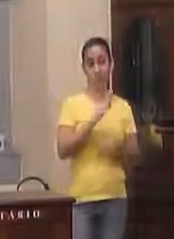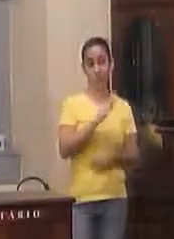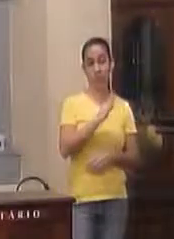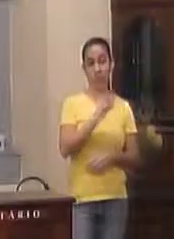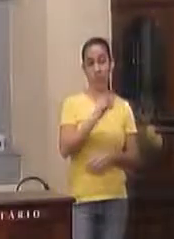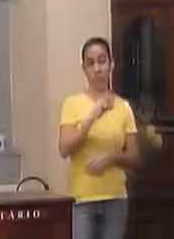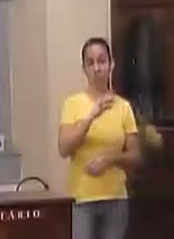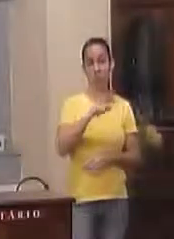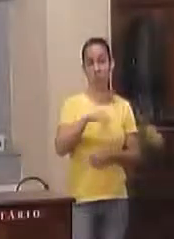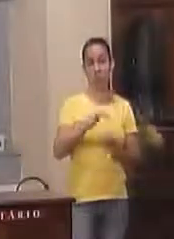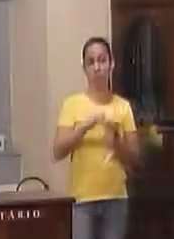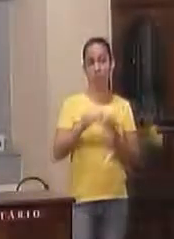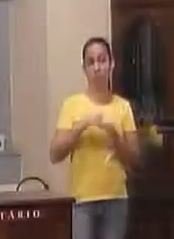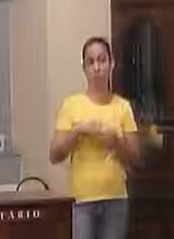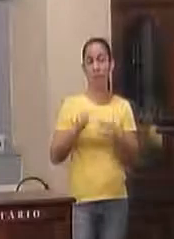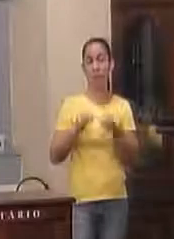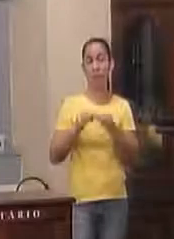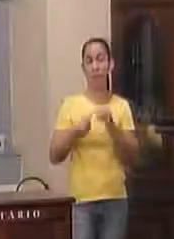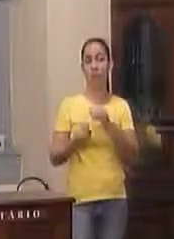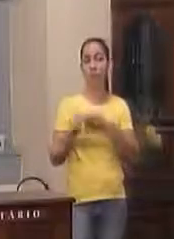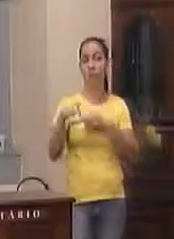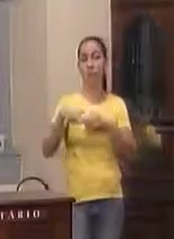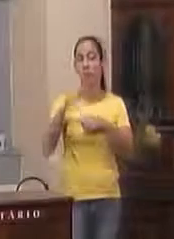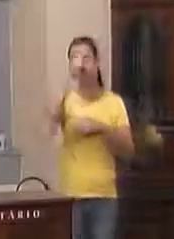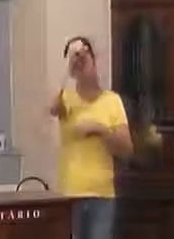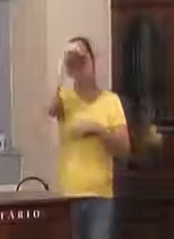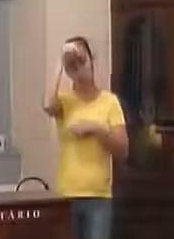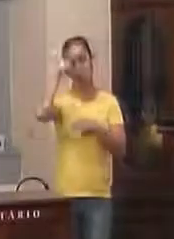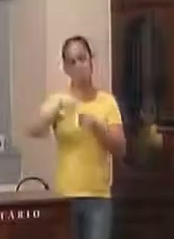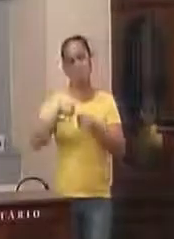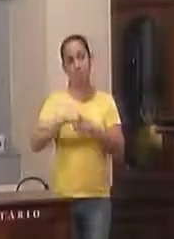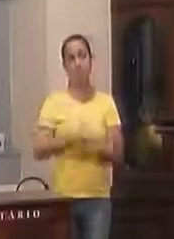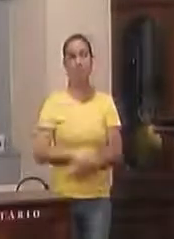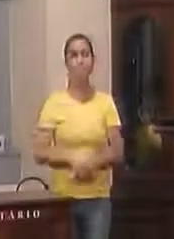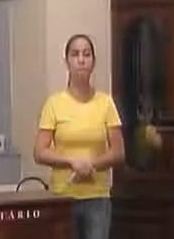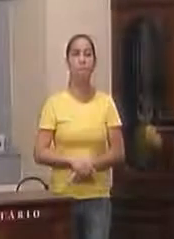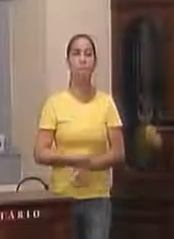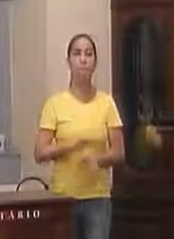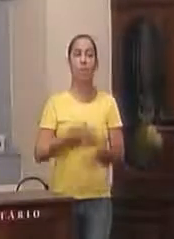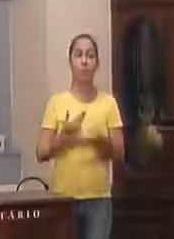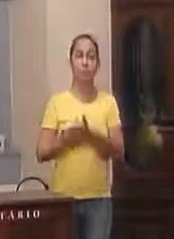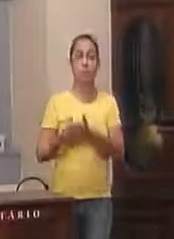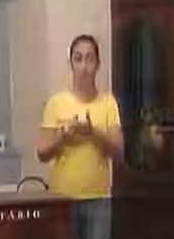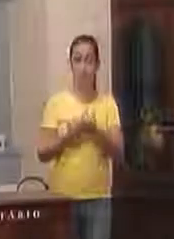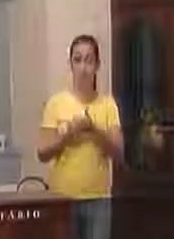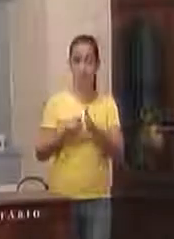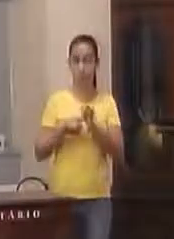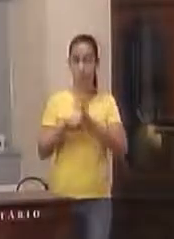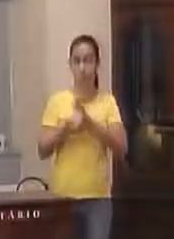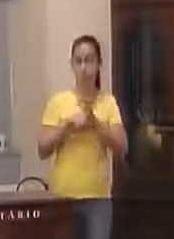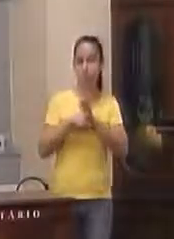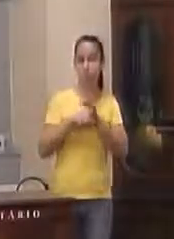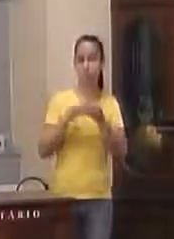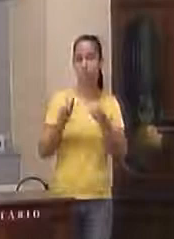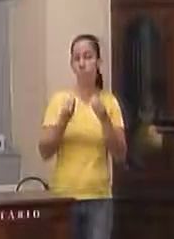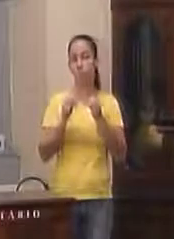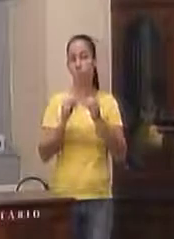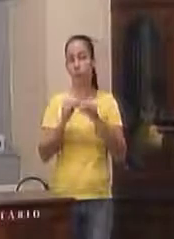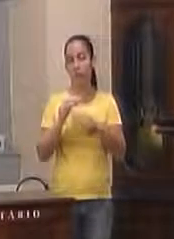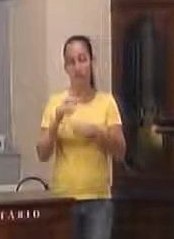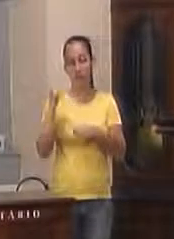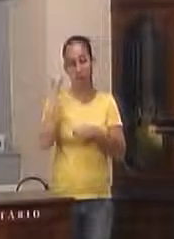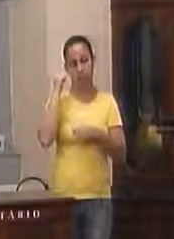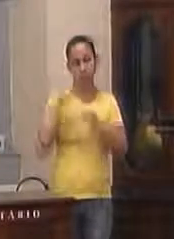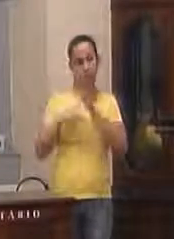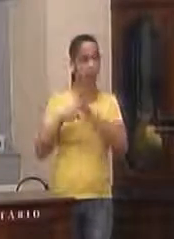vai impactar o financeiro da prefeitura, né? Isso está sendo estudado, está sendo feito o levantamento, nós estamos